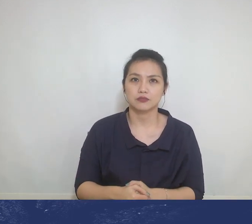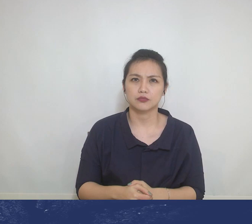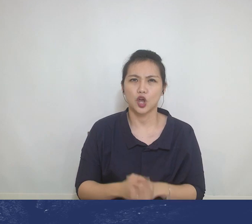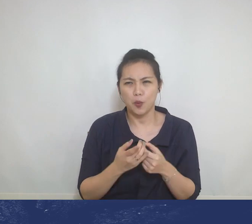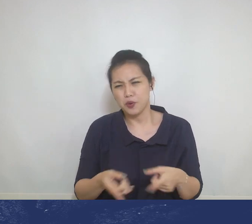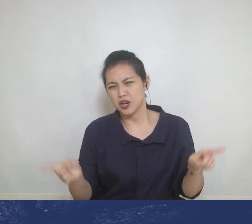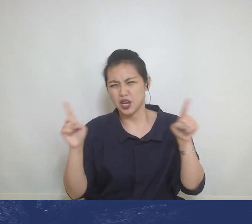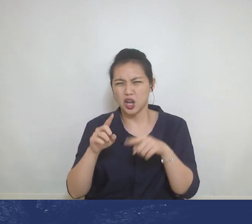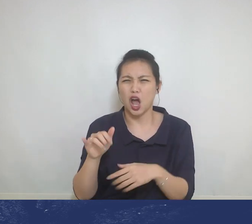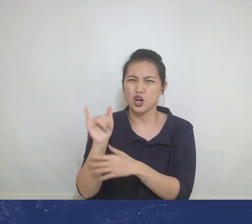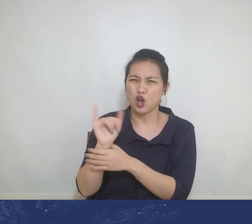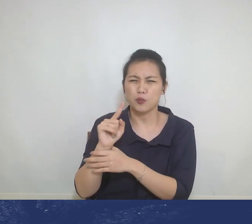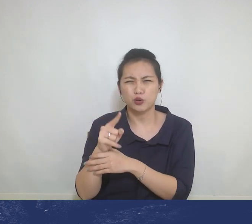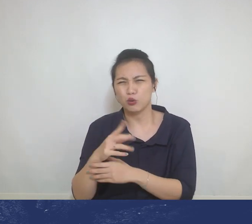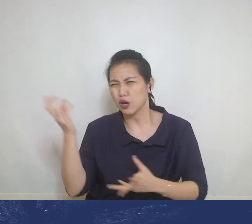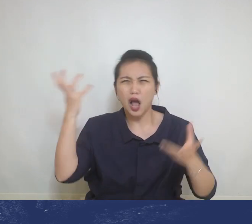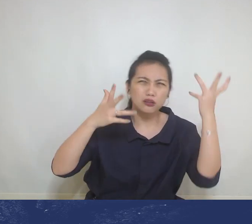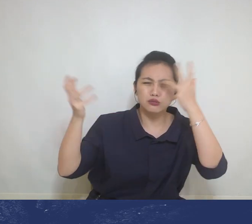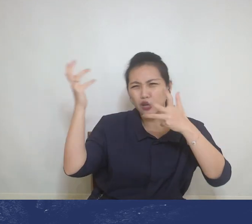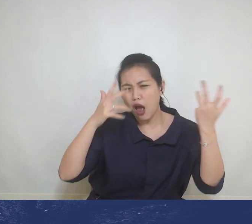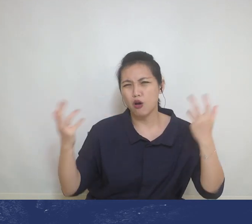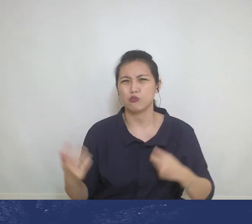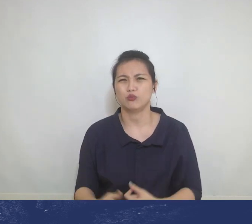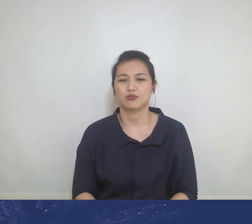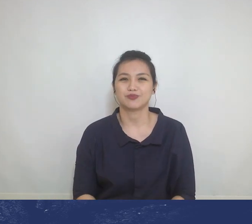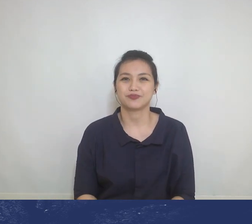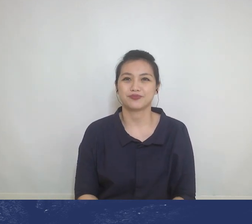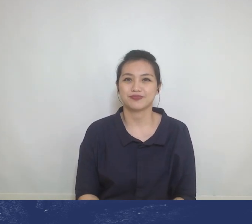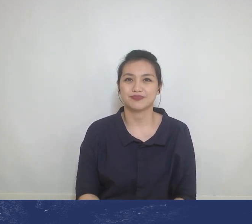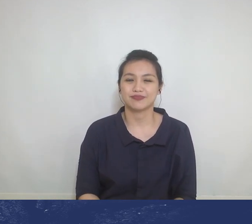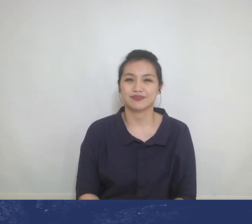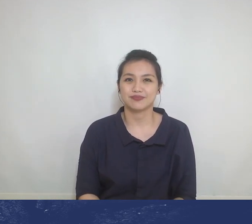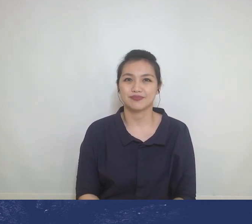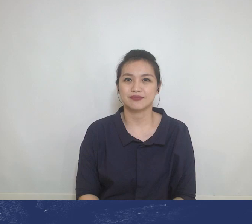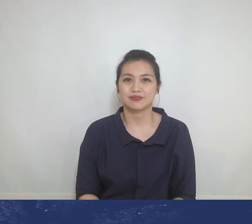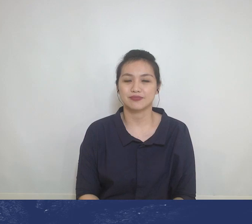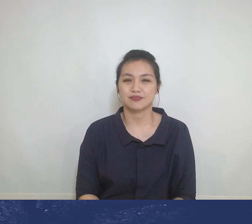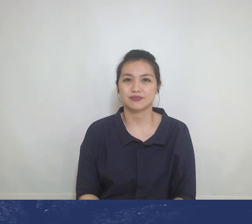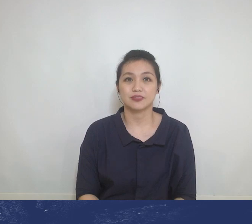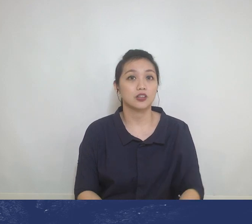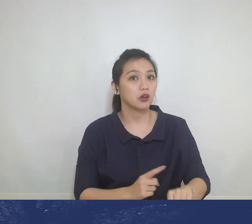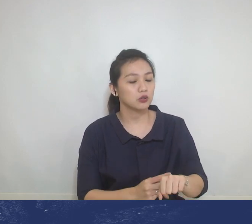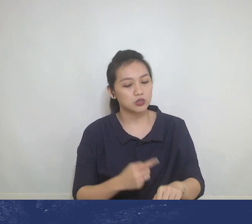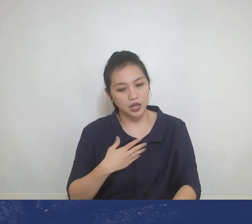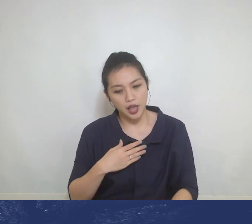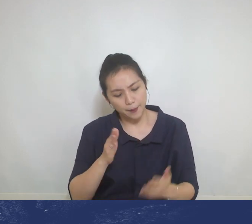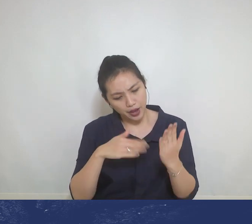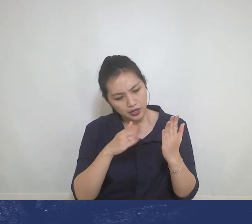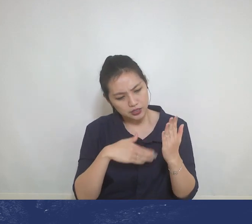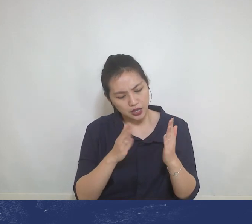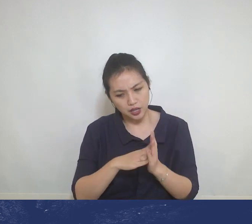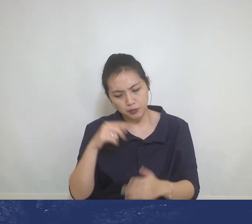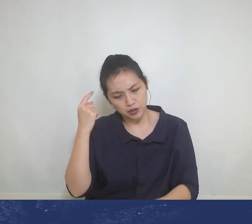kayak enggak ada damai sejahtera di dalamnya kalau kita lihat di awal-awal ya gitu. Tapi waktu saya membaca itu dan saya